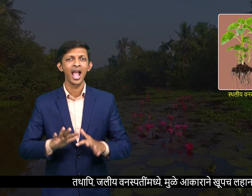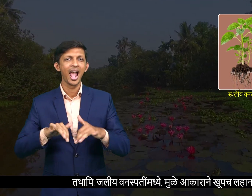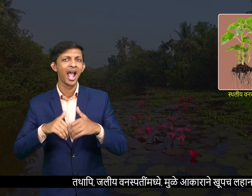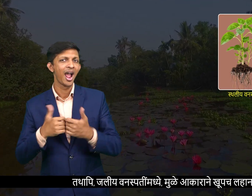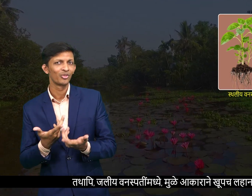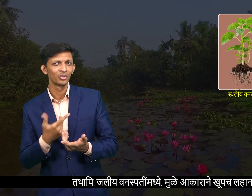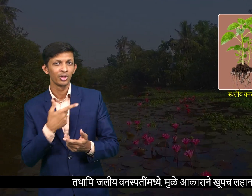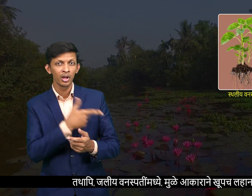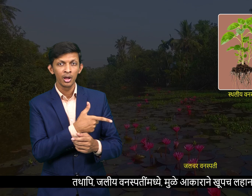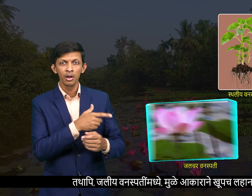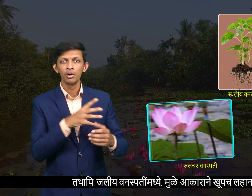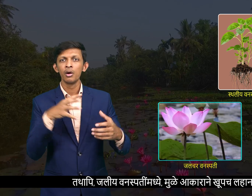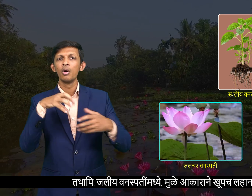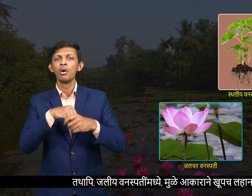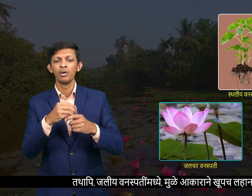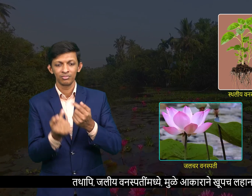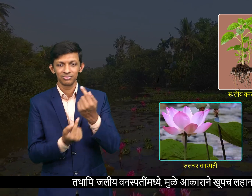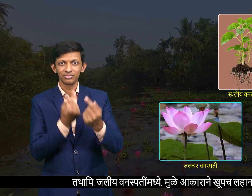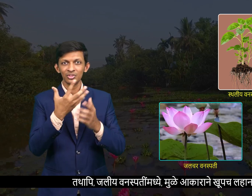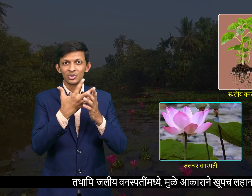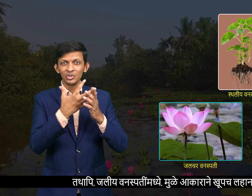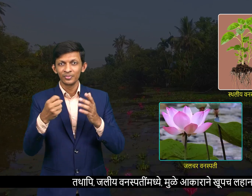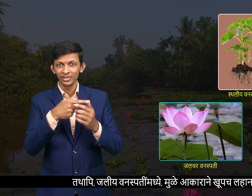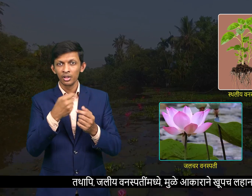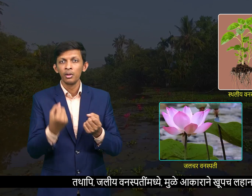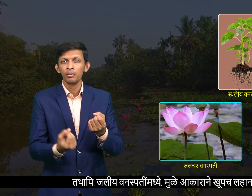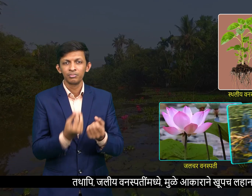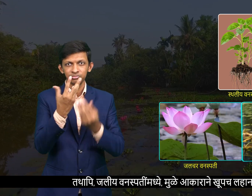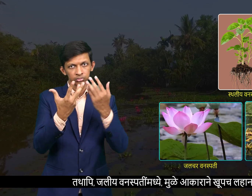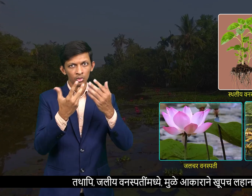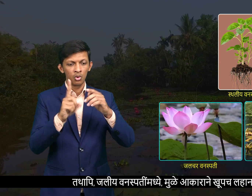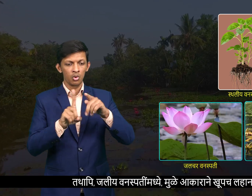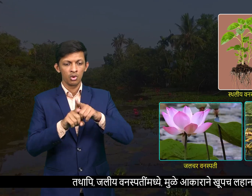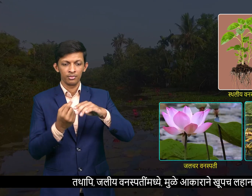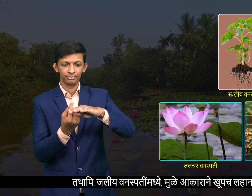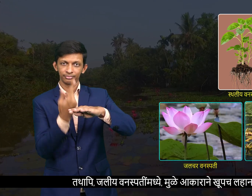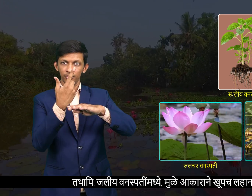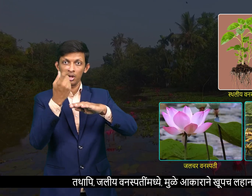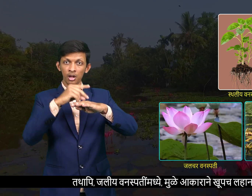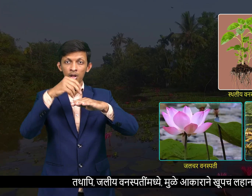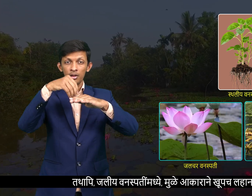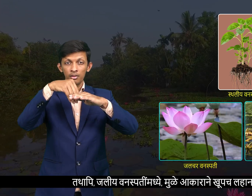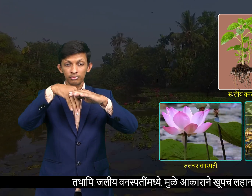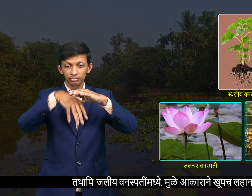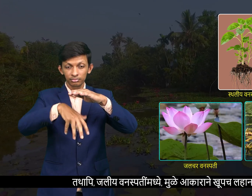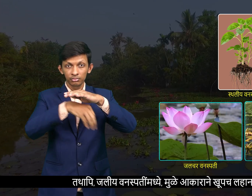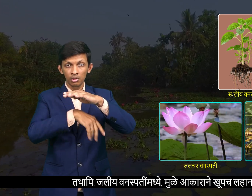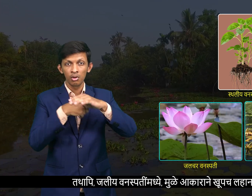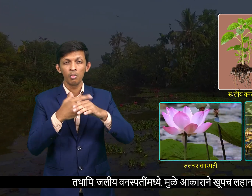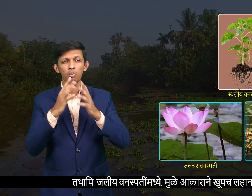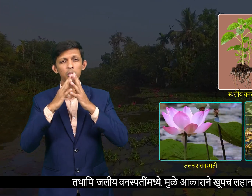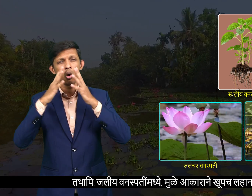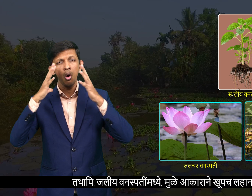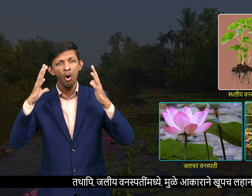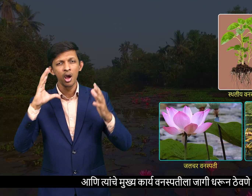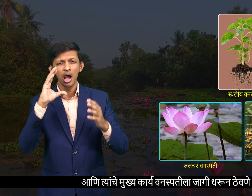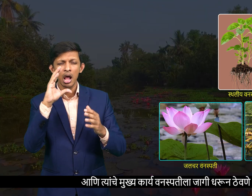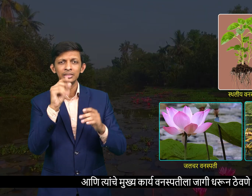तथापि जलीय वनस्पतींमध्ये मुळे आकाराने खूपच लहान असतात आणि